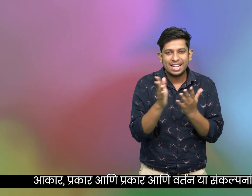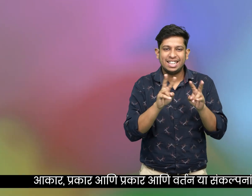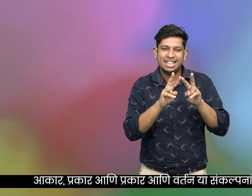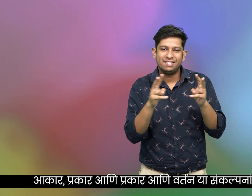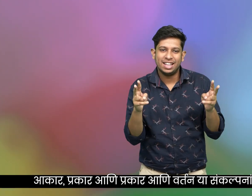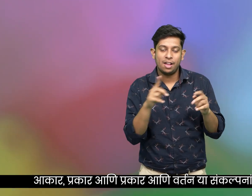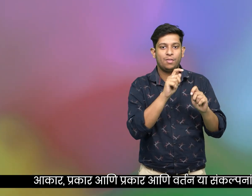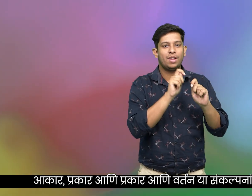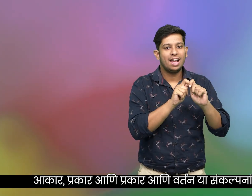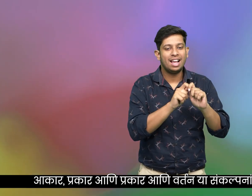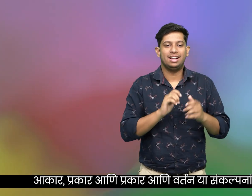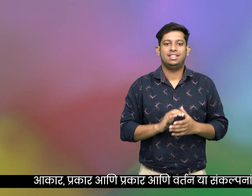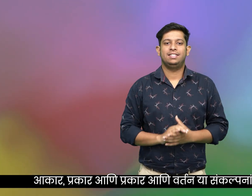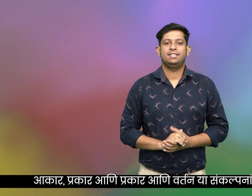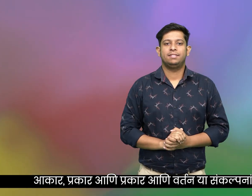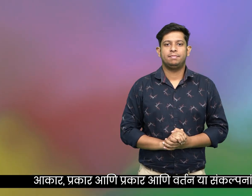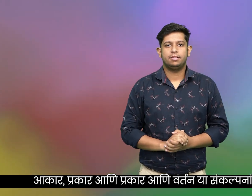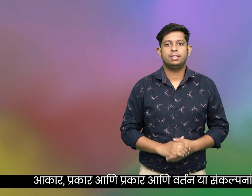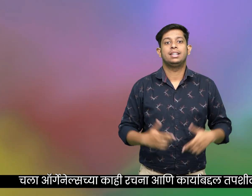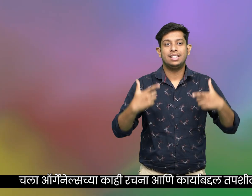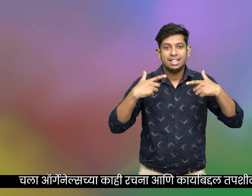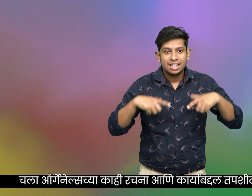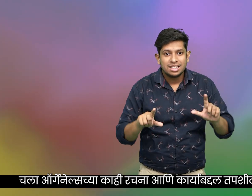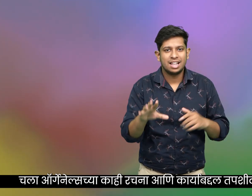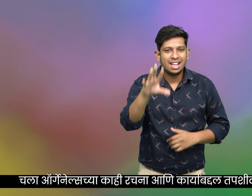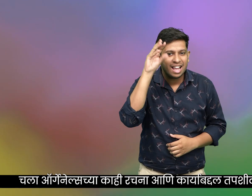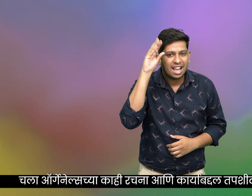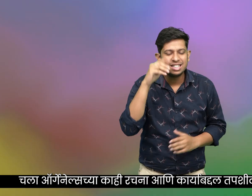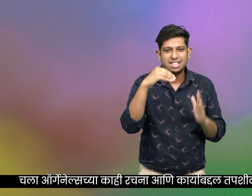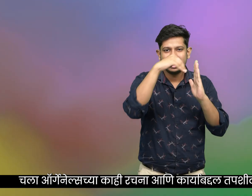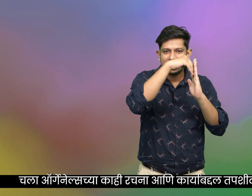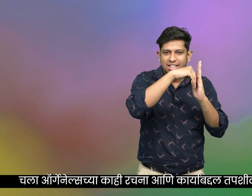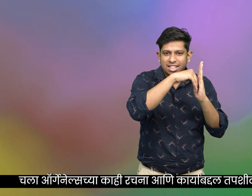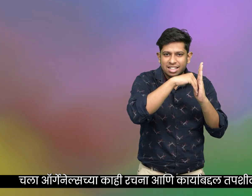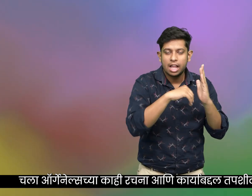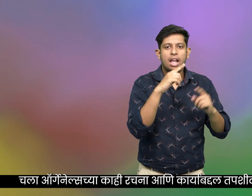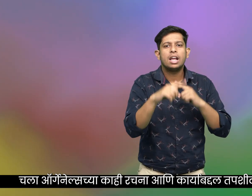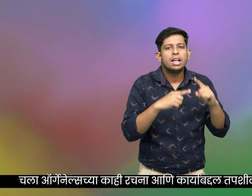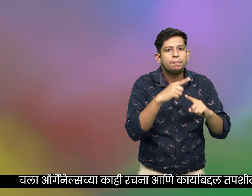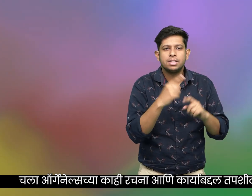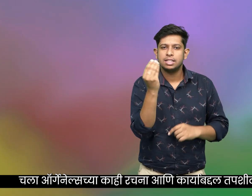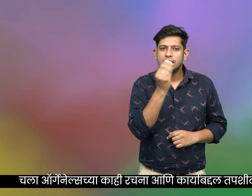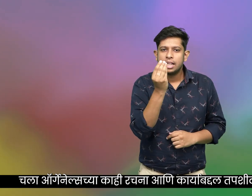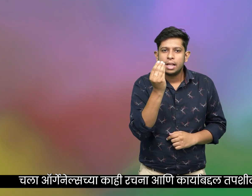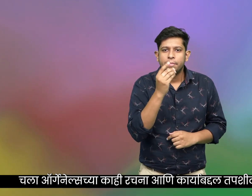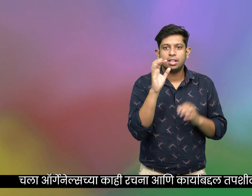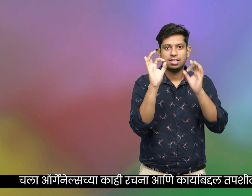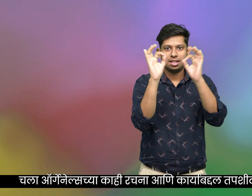या संकल्पनांशी स्पष्ट आहात. चला ऑर्गनेल्सच्या काही रचना आणि कार्यांबद्दल